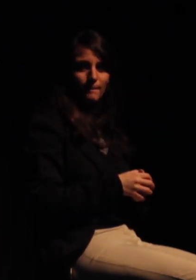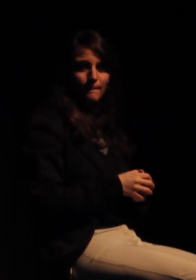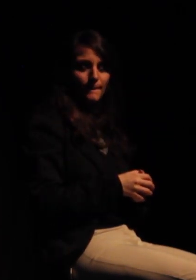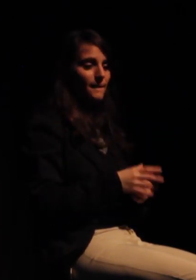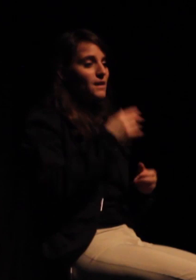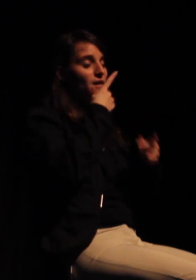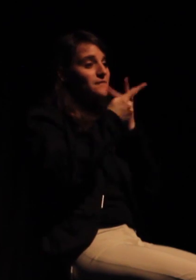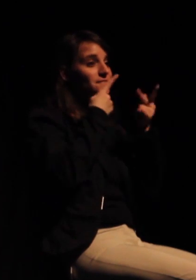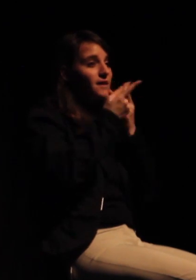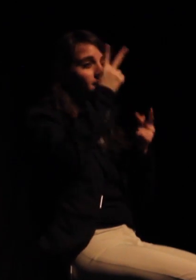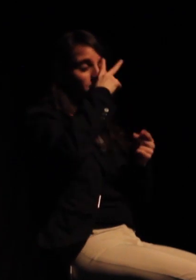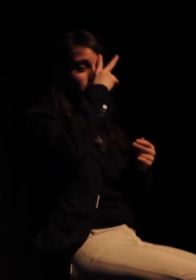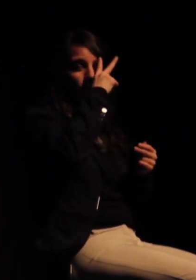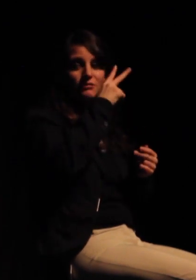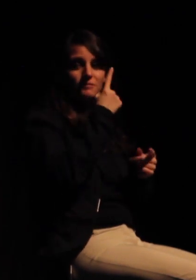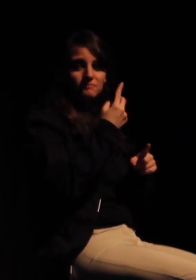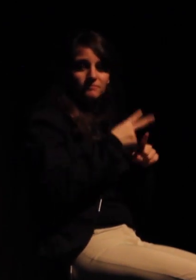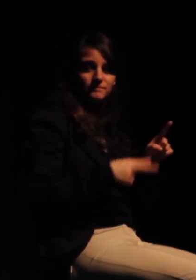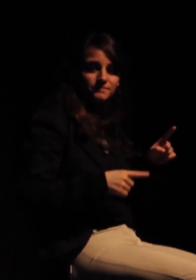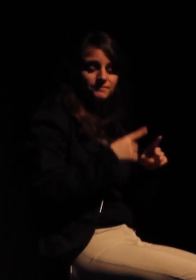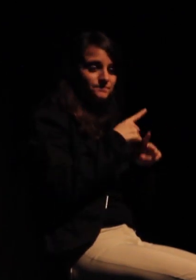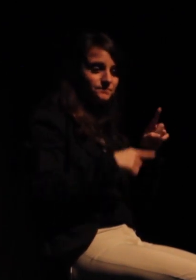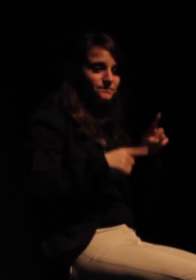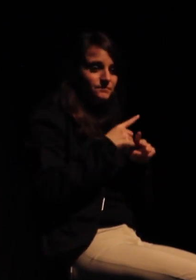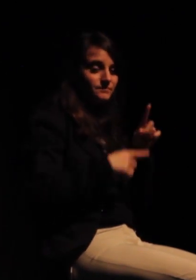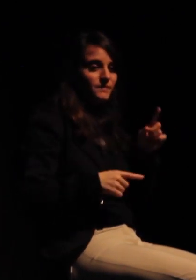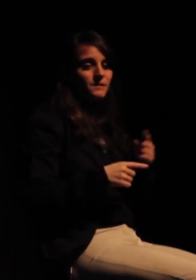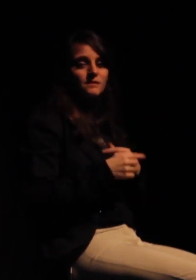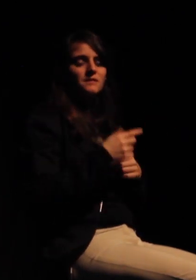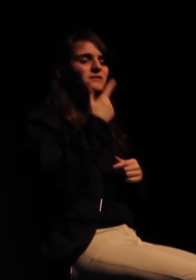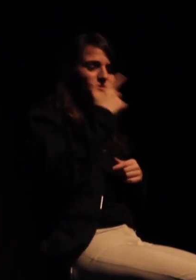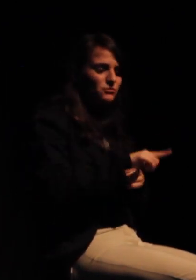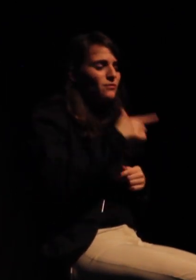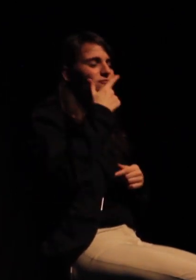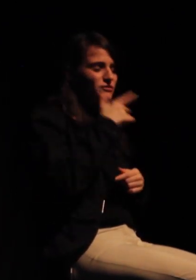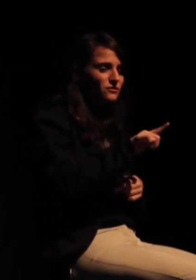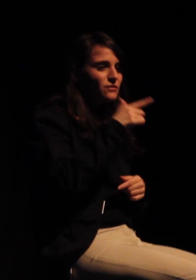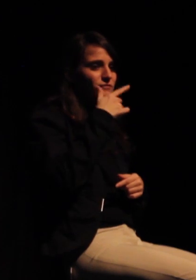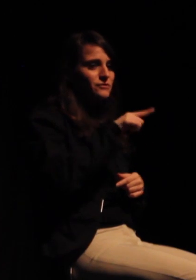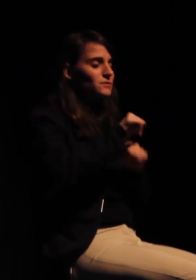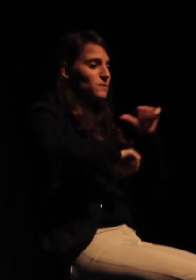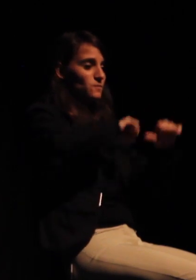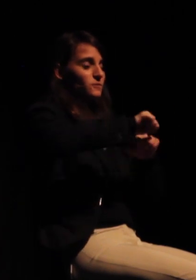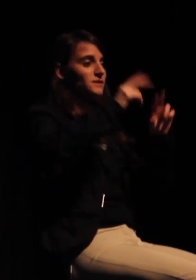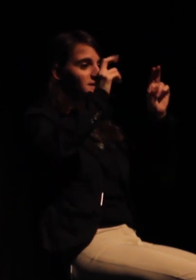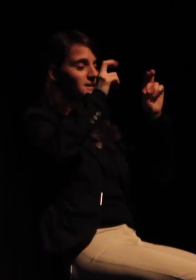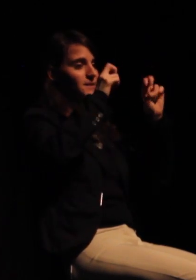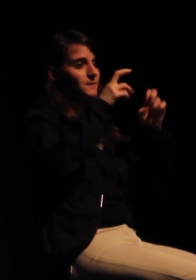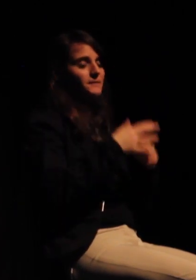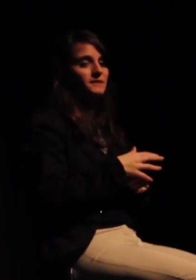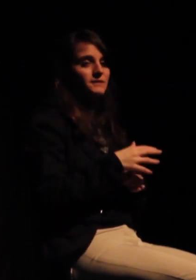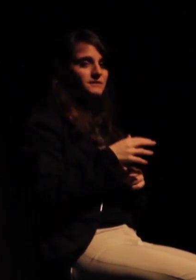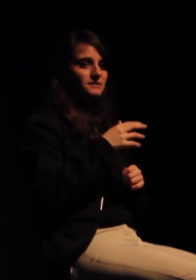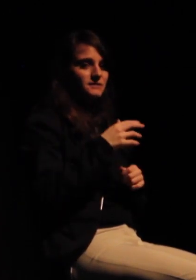E ela contava e recontava. E a gente adorava. E depois ela contava a mesma história, mudando. E